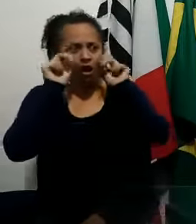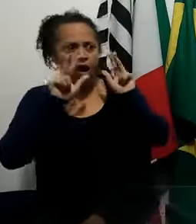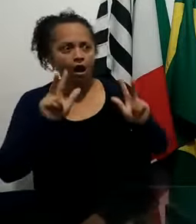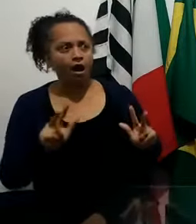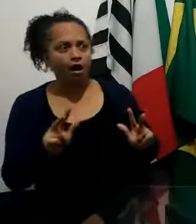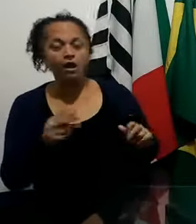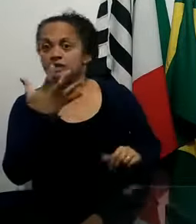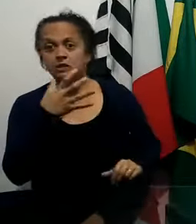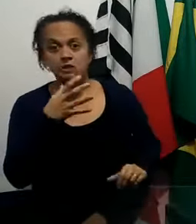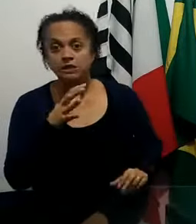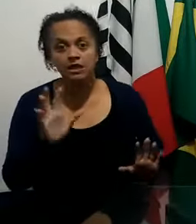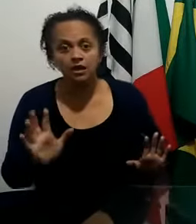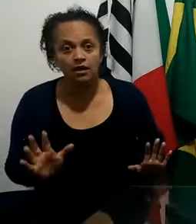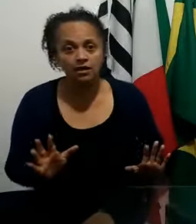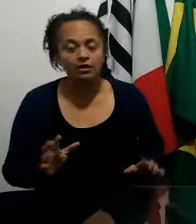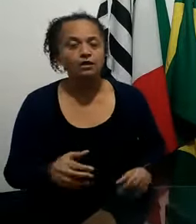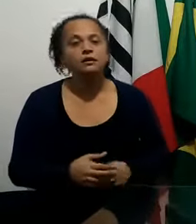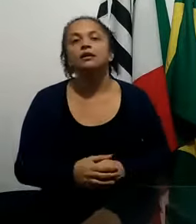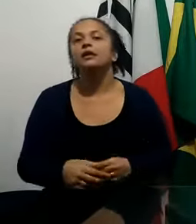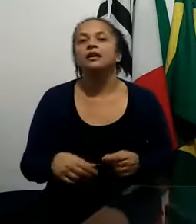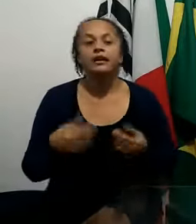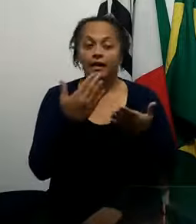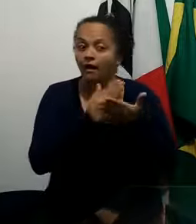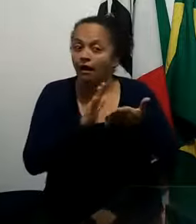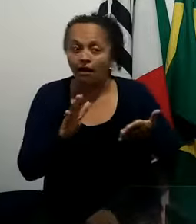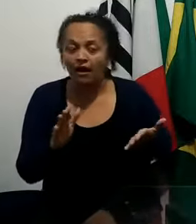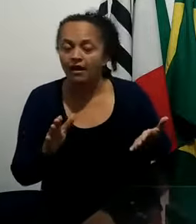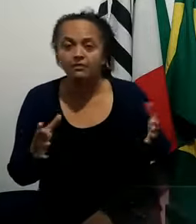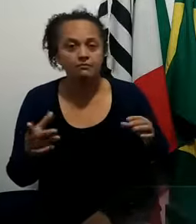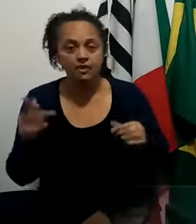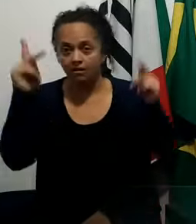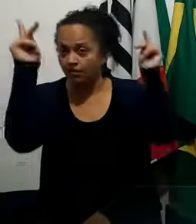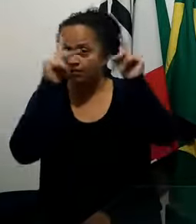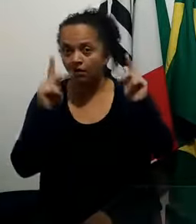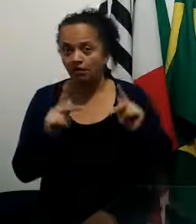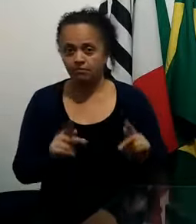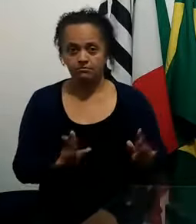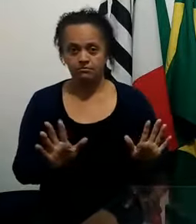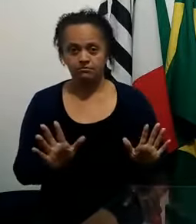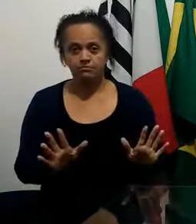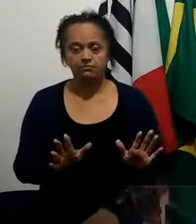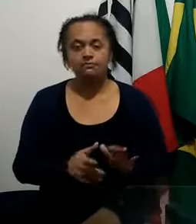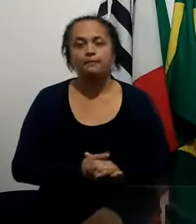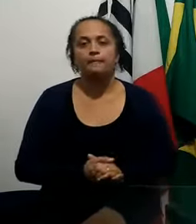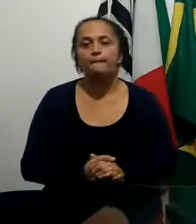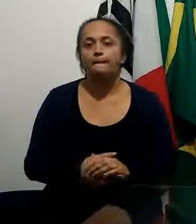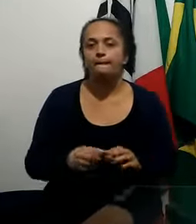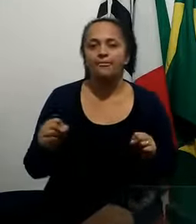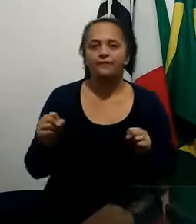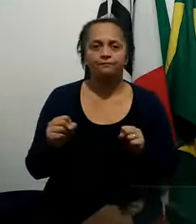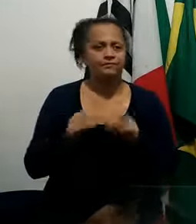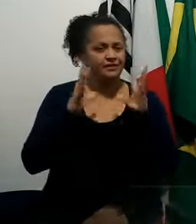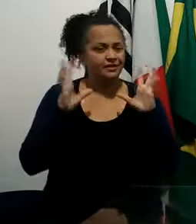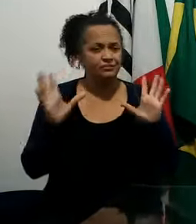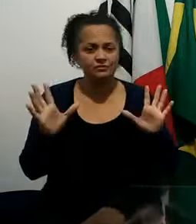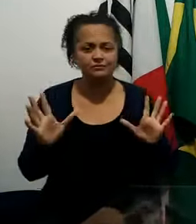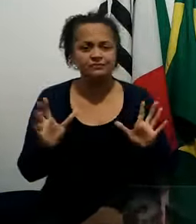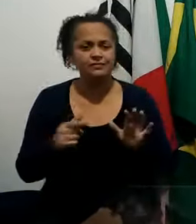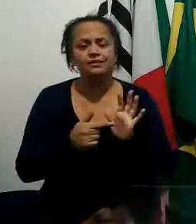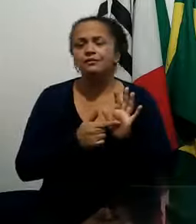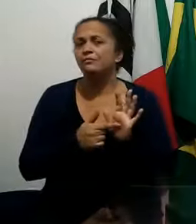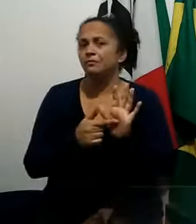vão quebrar essa aliança com o anticristo. E o maior dos sinais, né, que todos